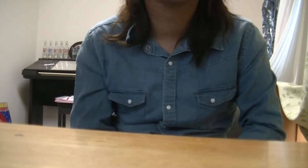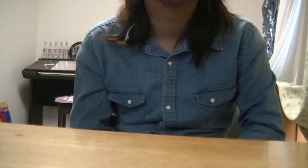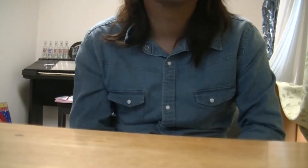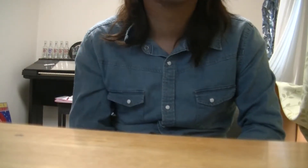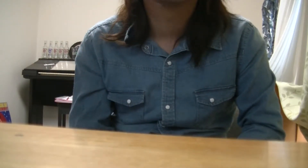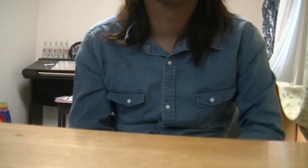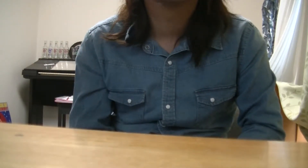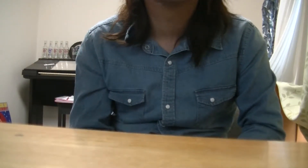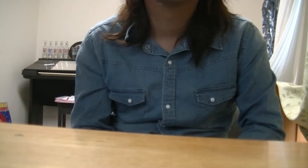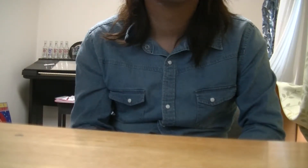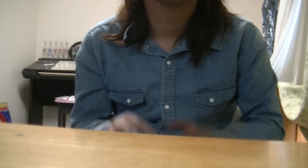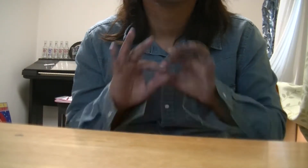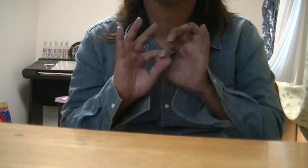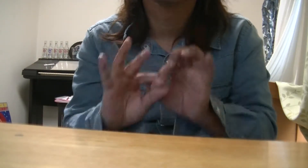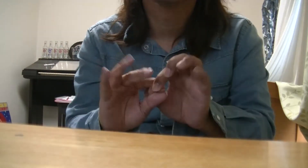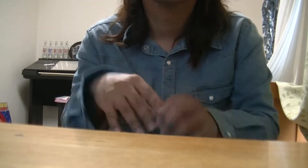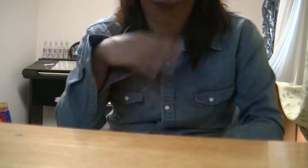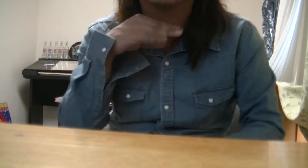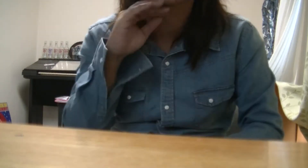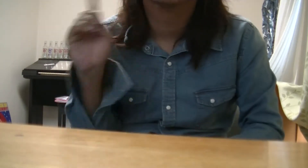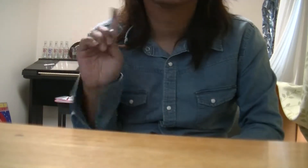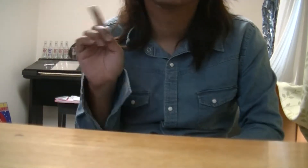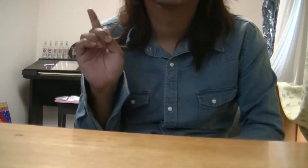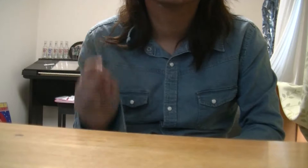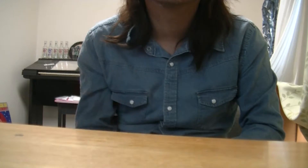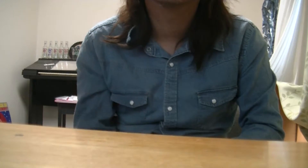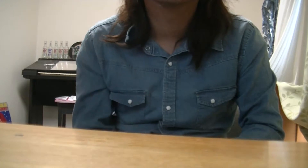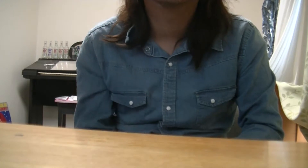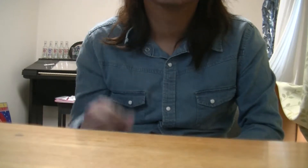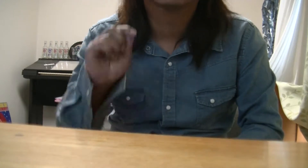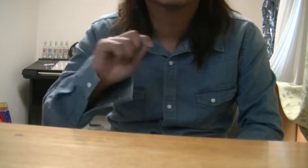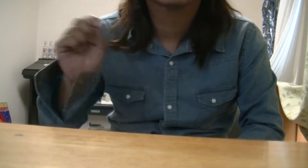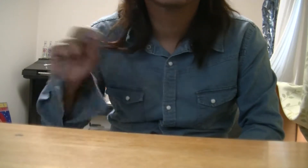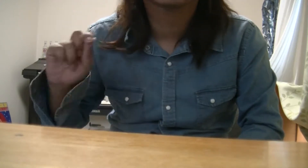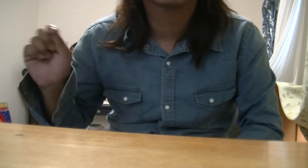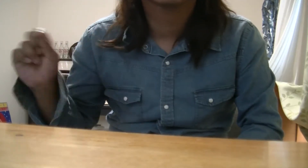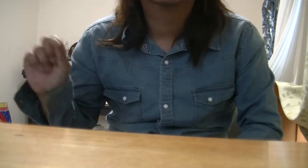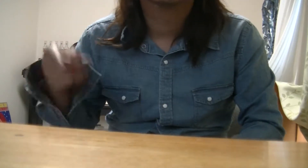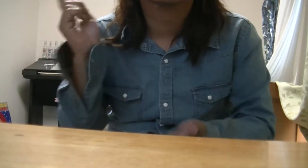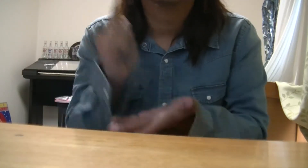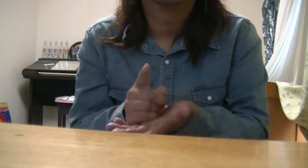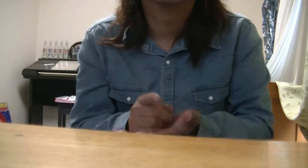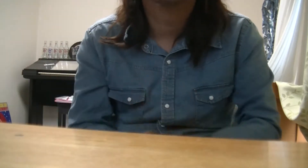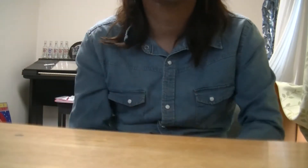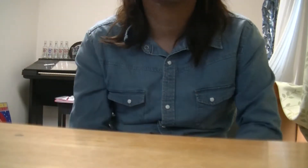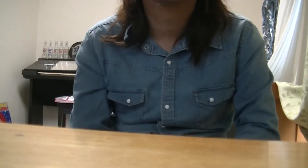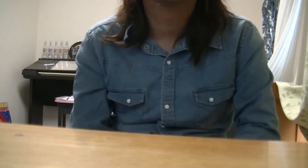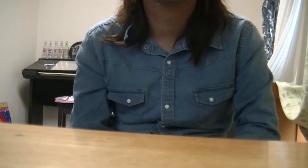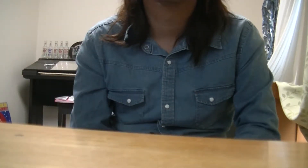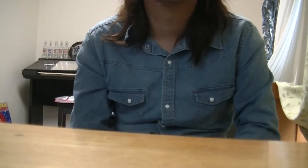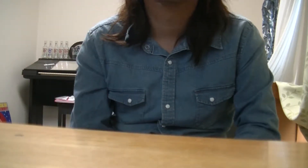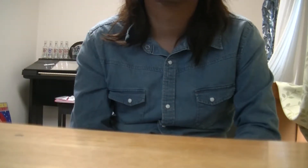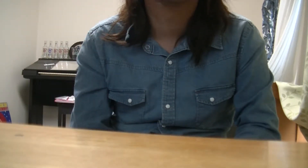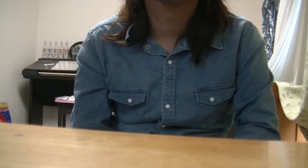もうずーっとこうやって待ってるか掲示板に書くしかないんだよね。そうだよね。合ってる